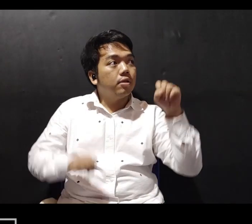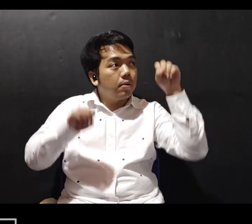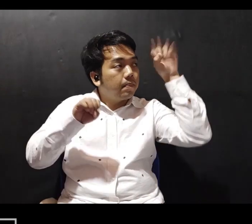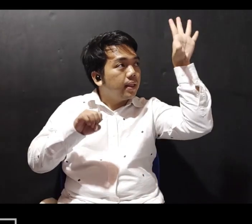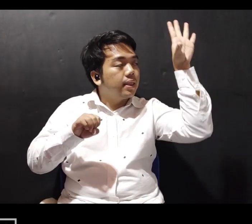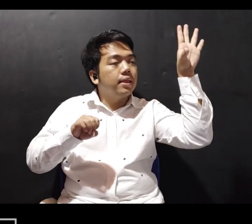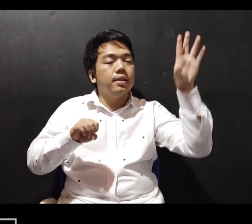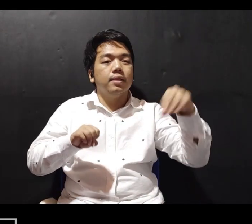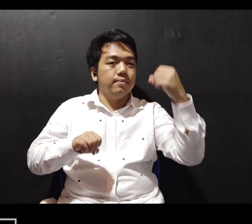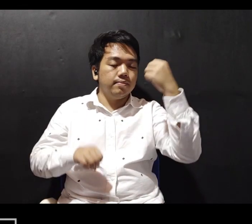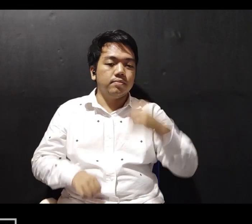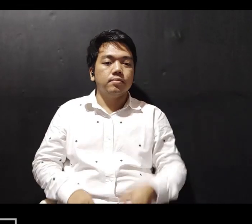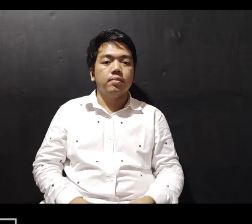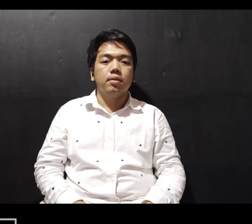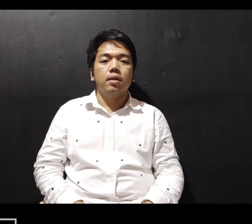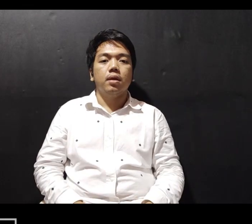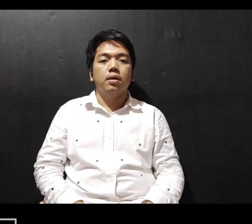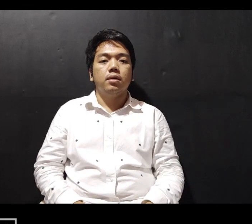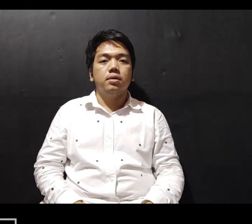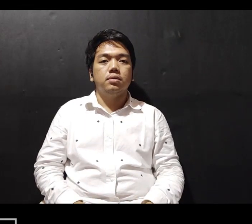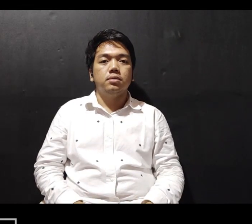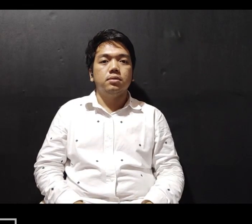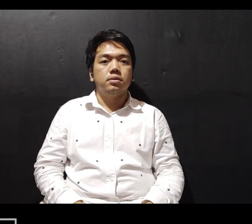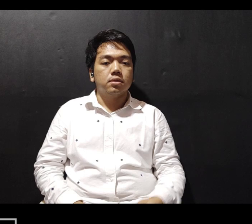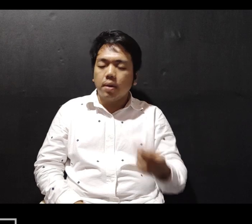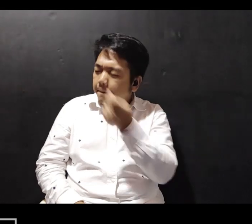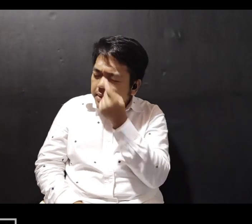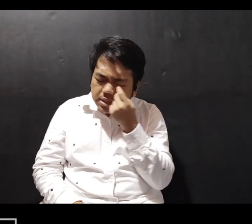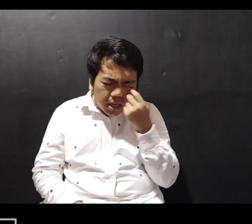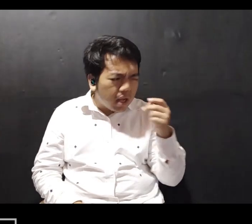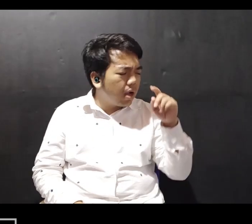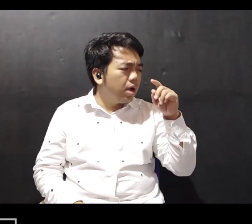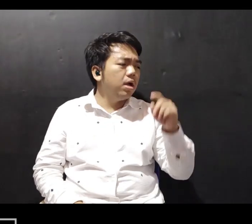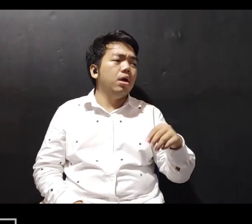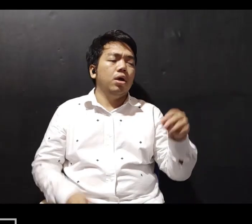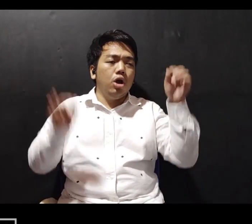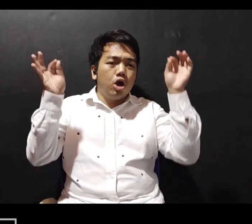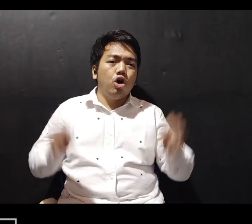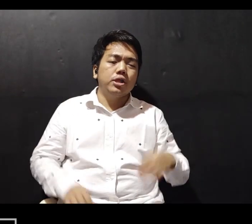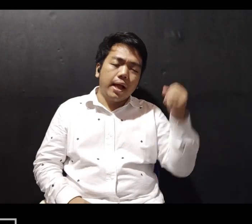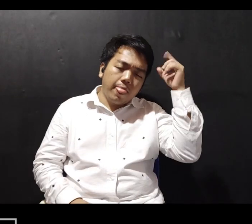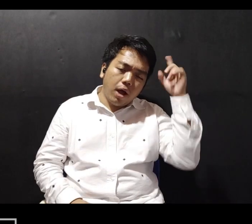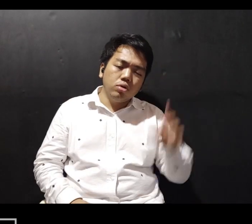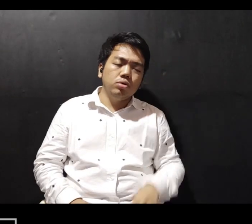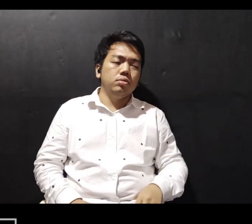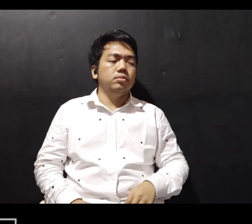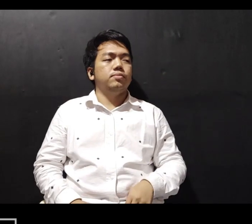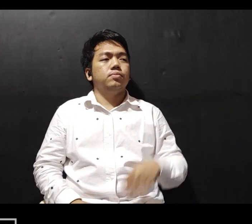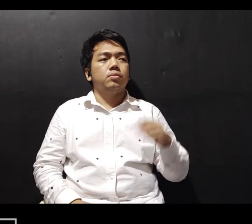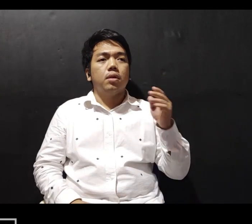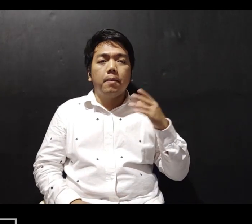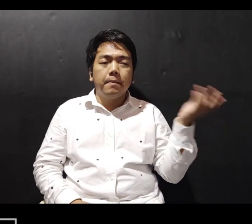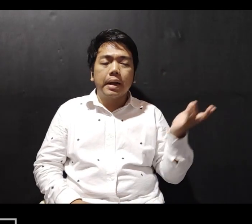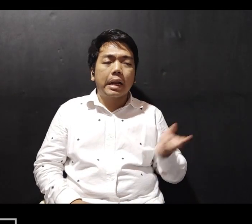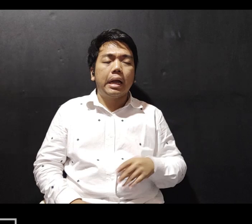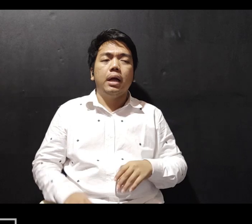itu. Sang penjaga kota juga tahu bahwa dia tidak dapat memaksa matahari untuk bersinar, karena matahari juga akan melakukan itu.